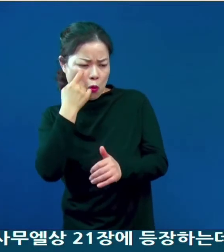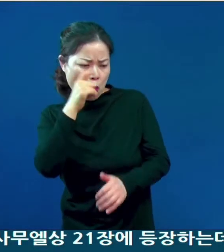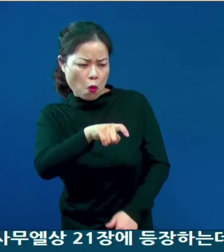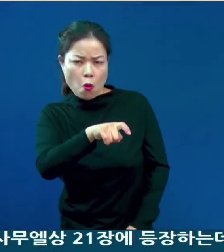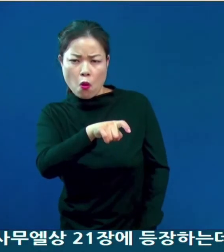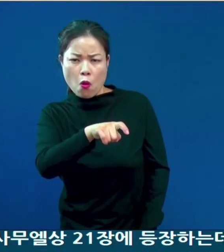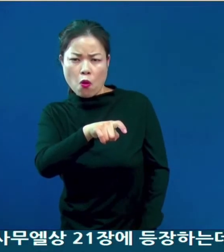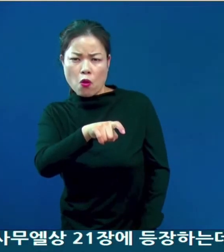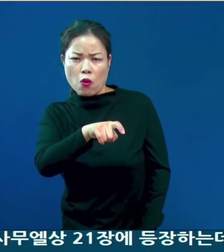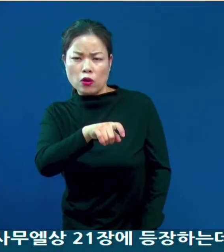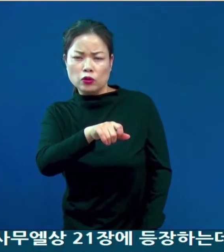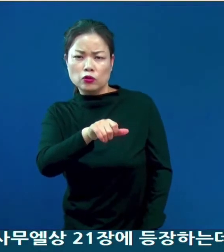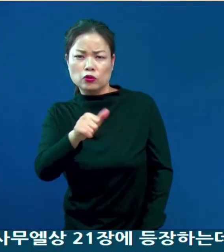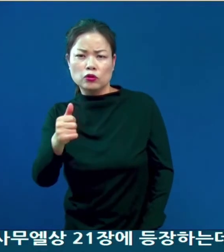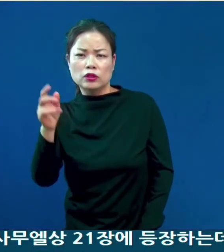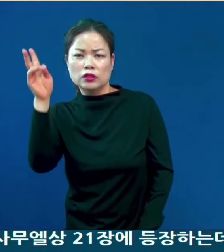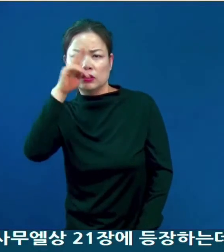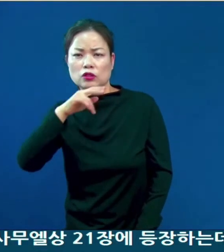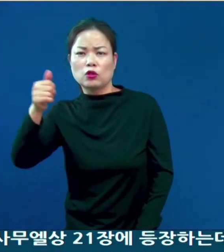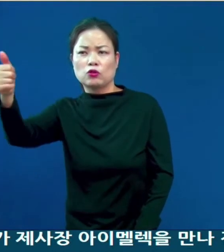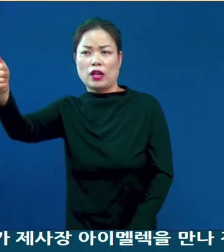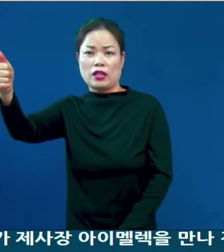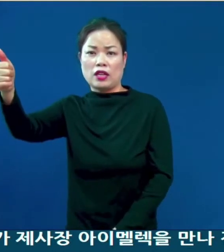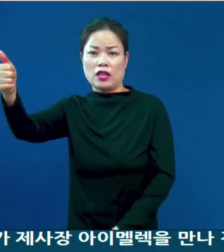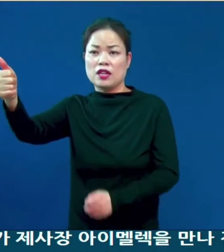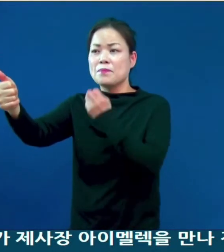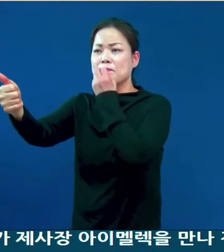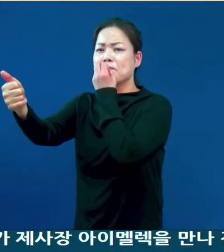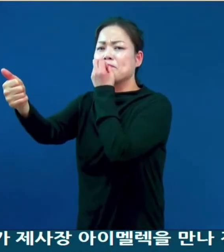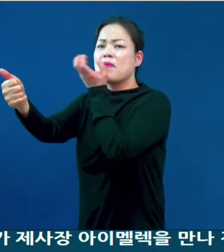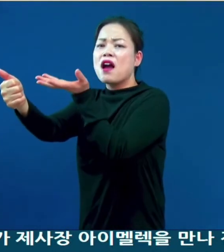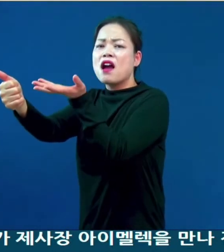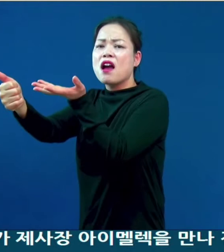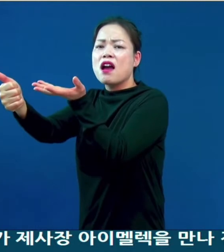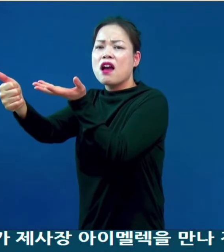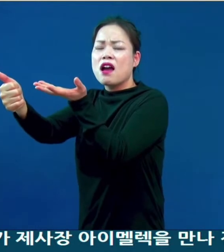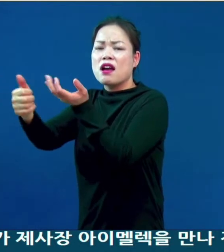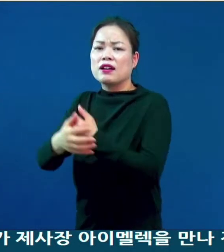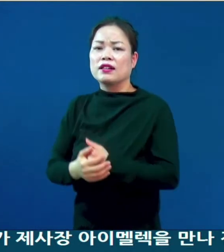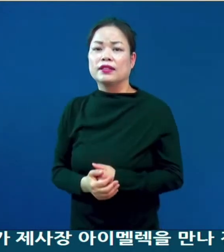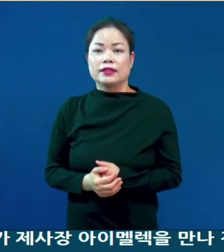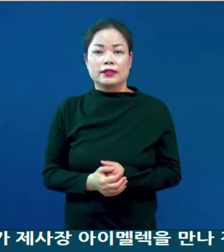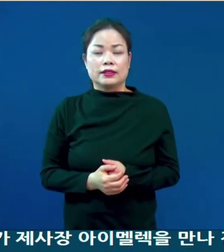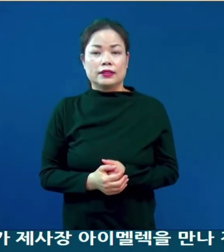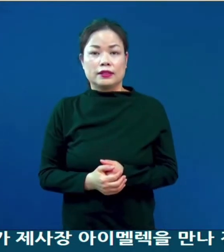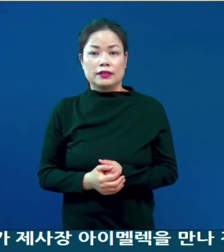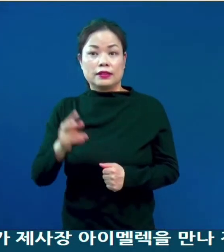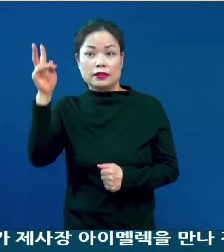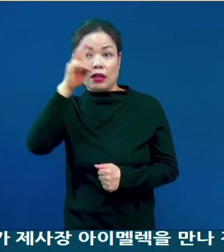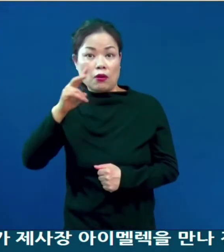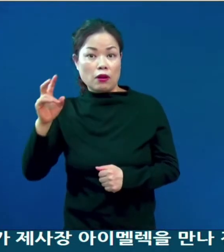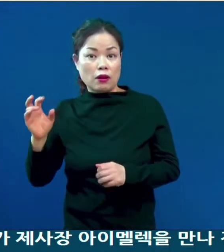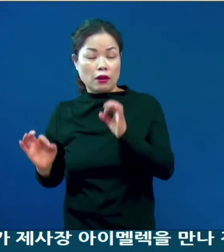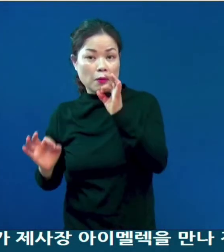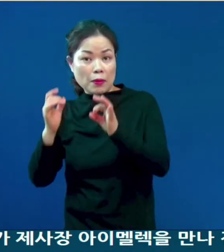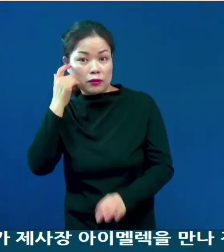자신의 주군이었던 사울에게 그것을 일러 바치게 됩니다. 사울이 가만히